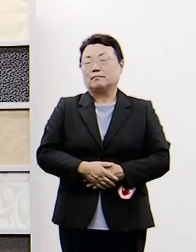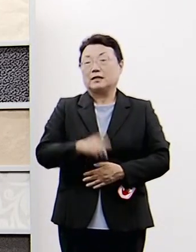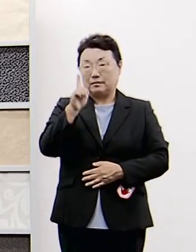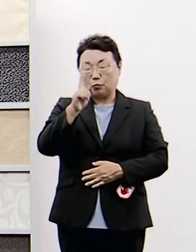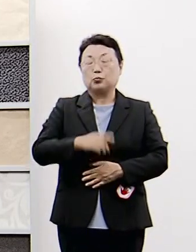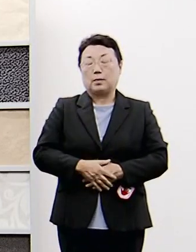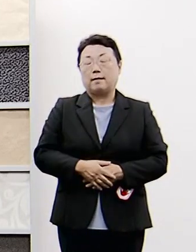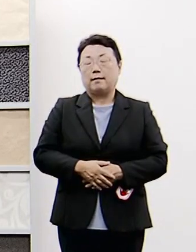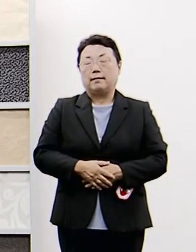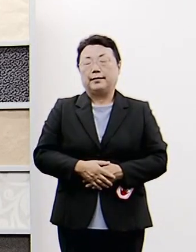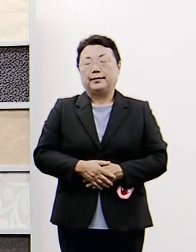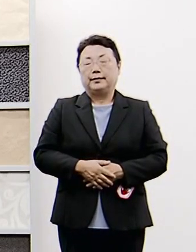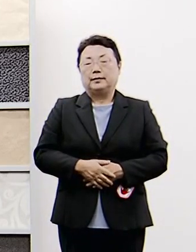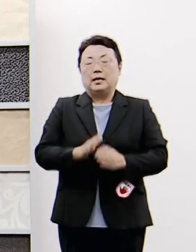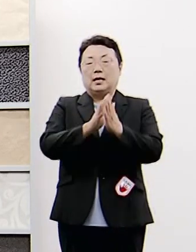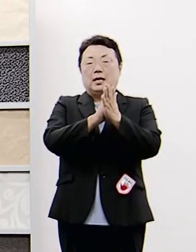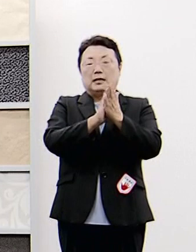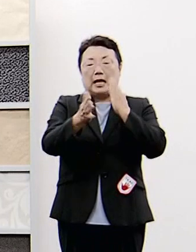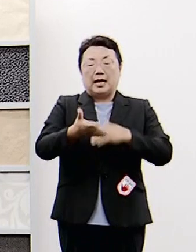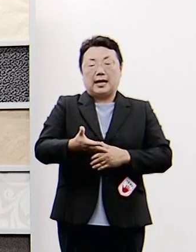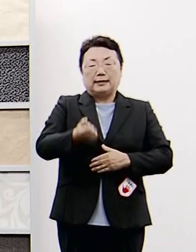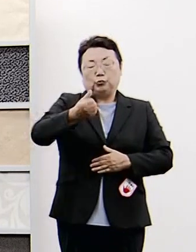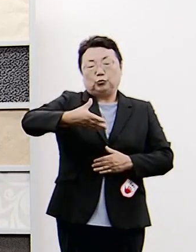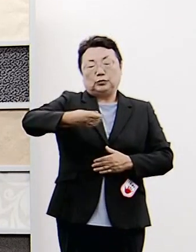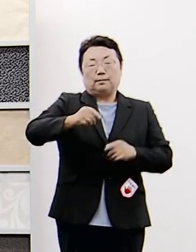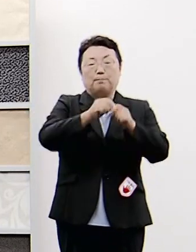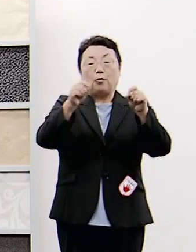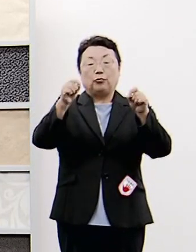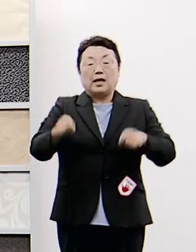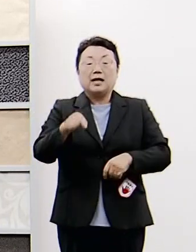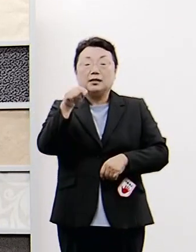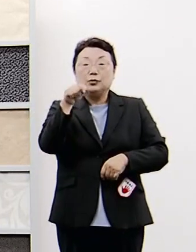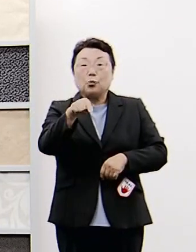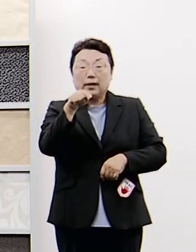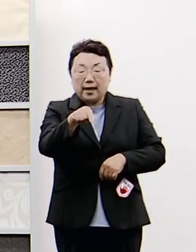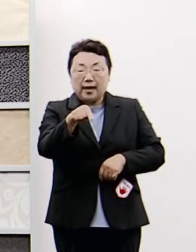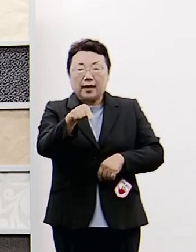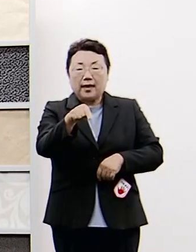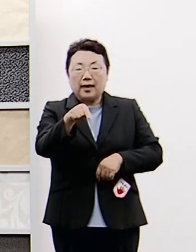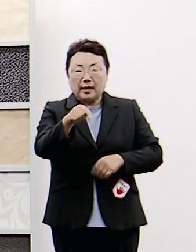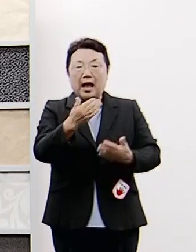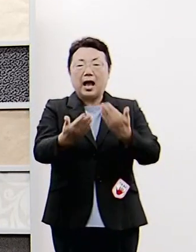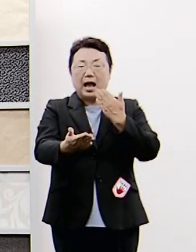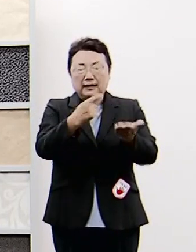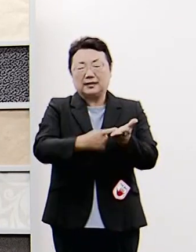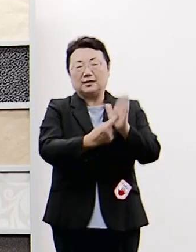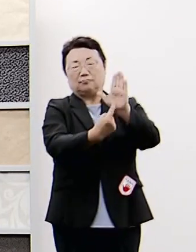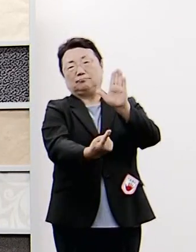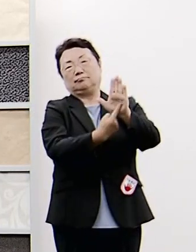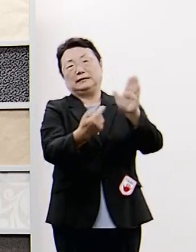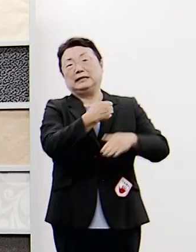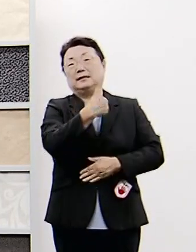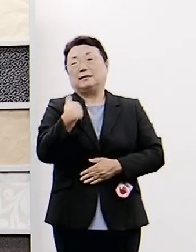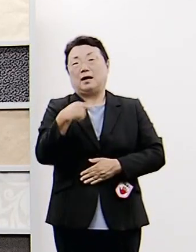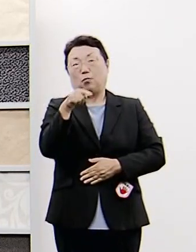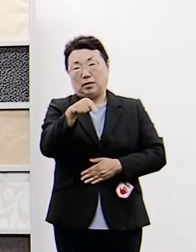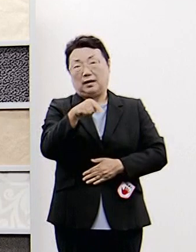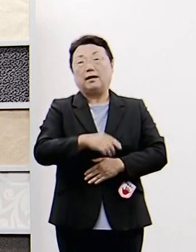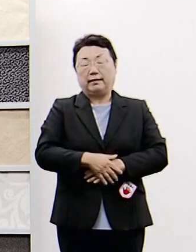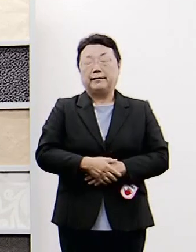つ目はまず県有地問題という争点の存在が明らかになったことであり